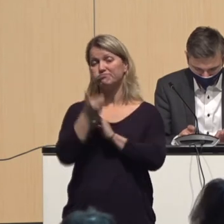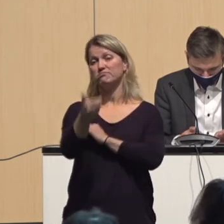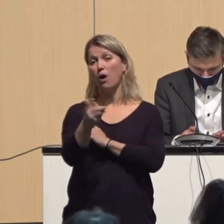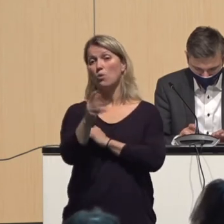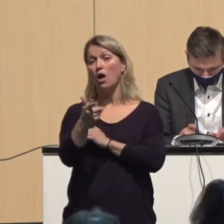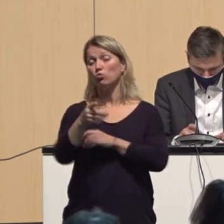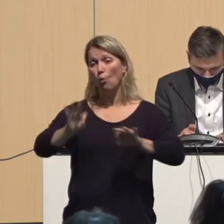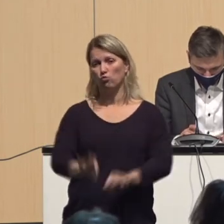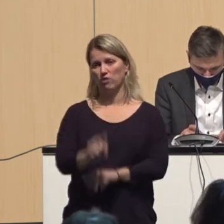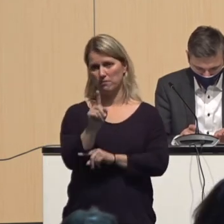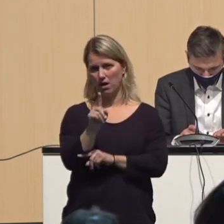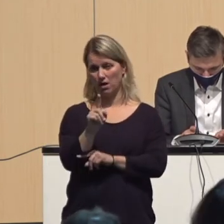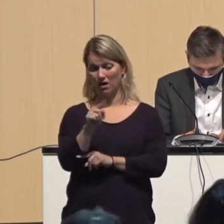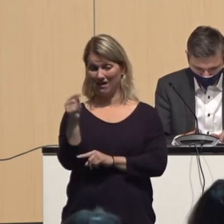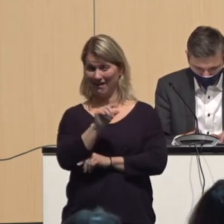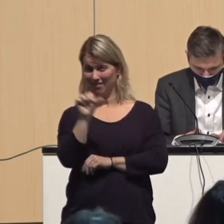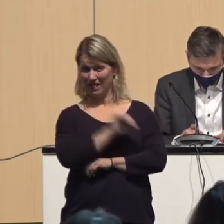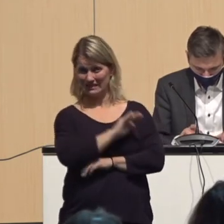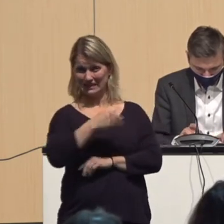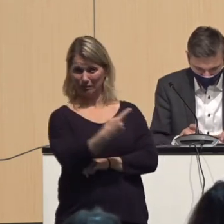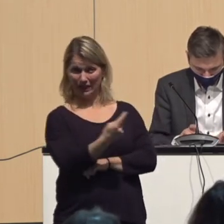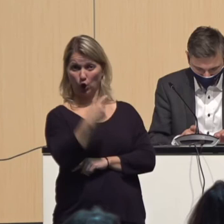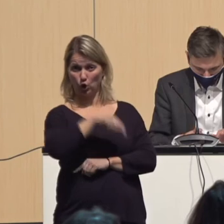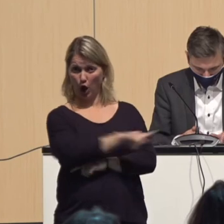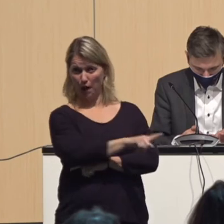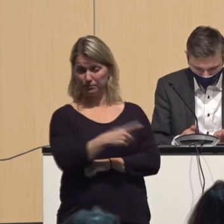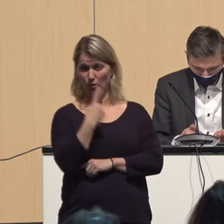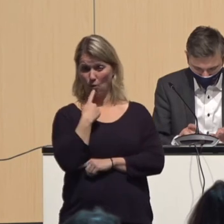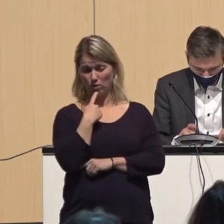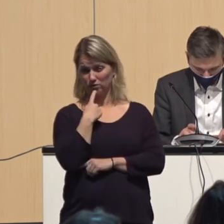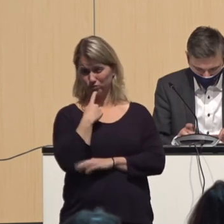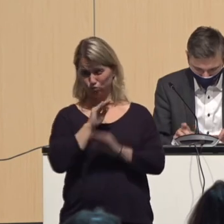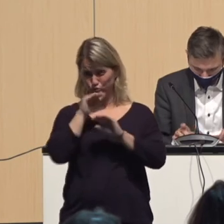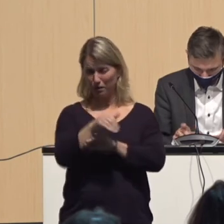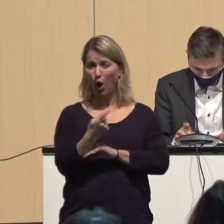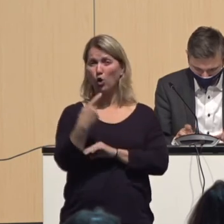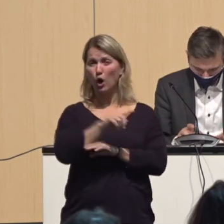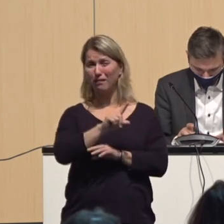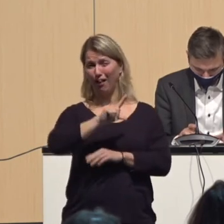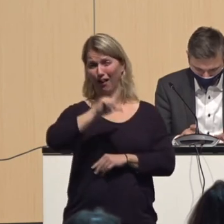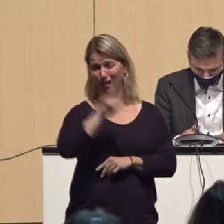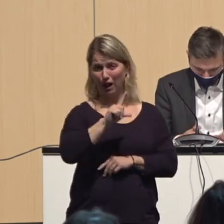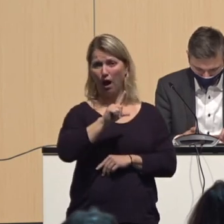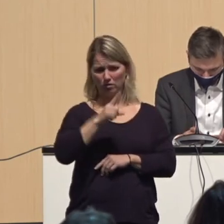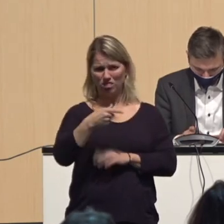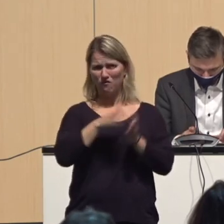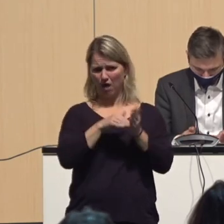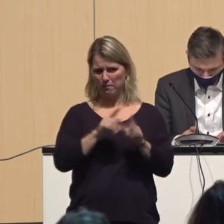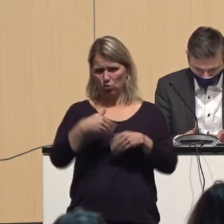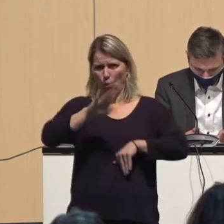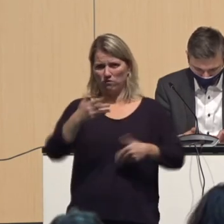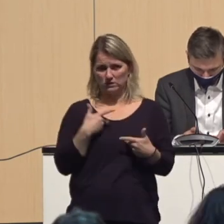Wir überschreiten im Erzgebirge den roten Bereich und zwischendurch den violetten Bereich und es geht die Farbskala aus.